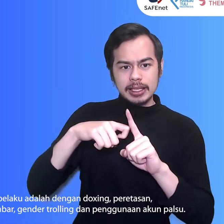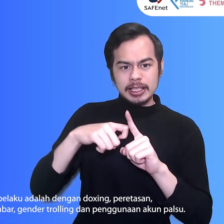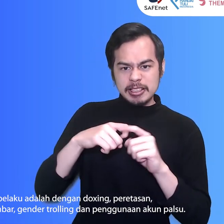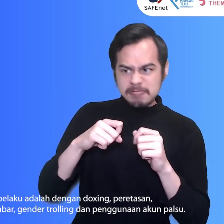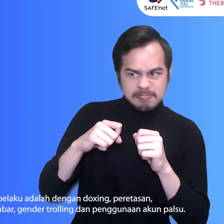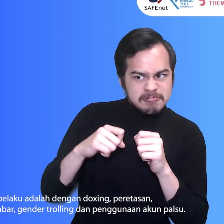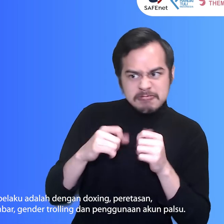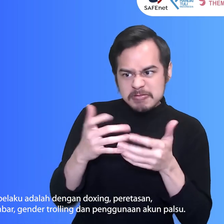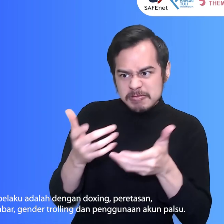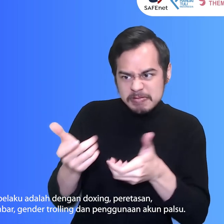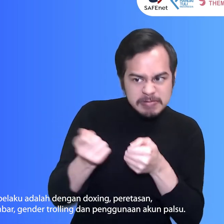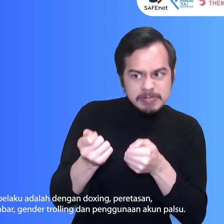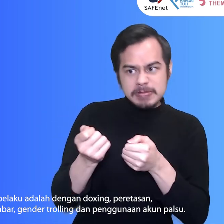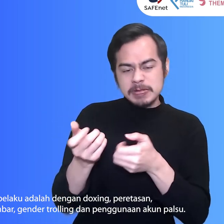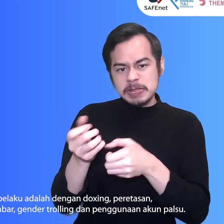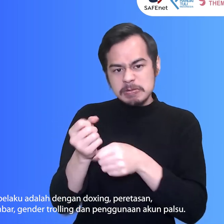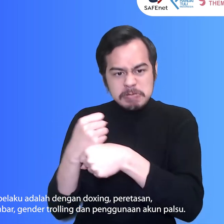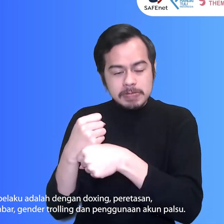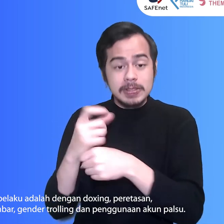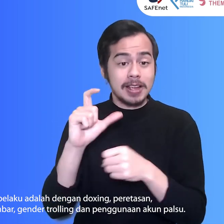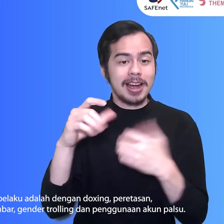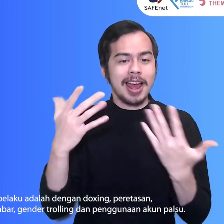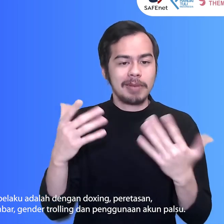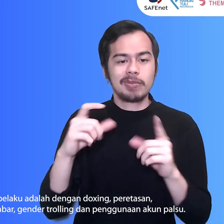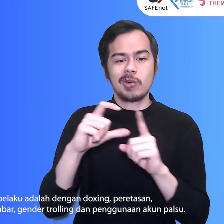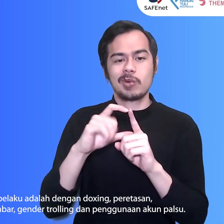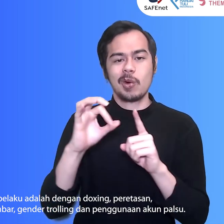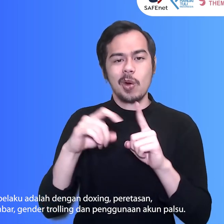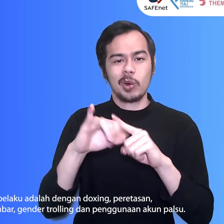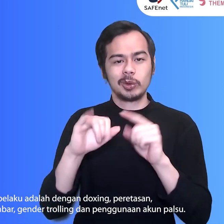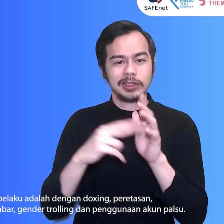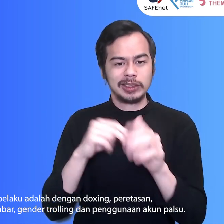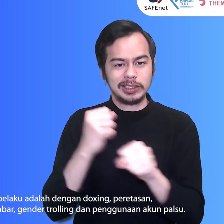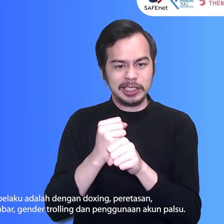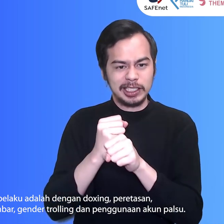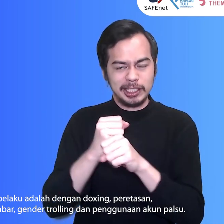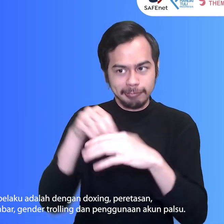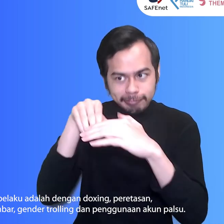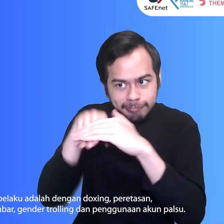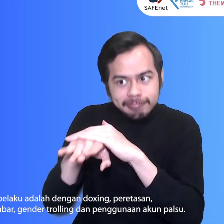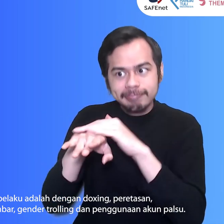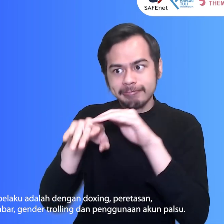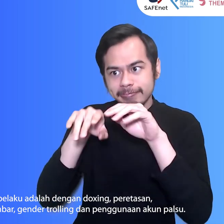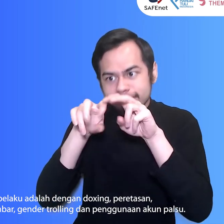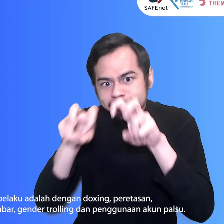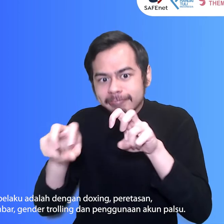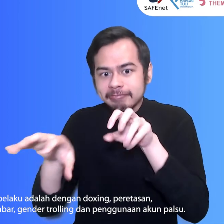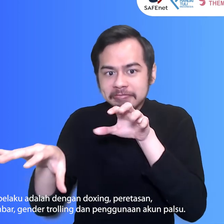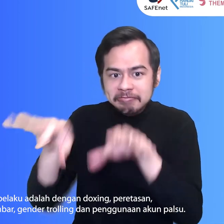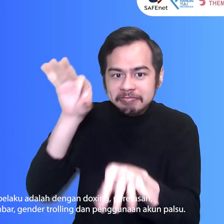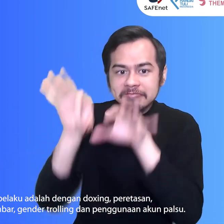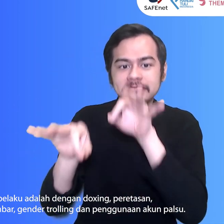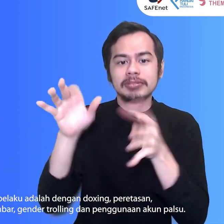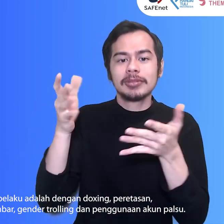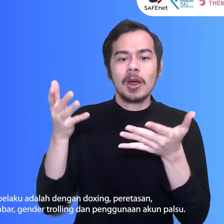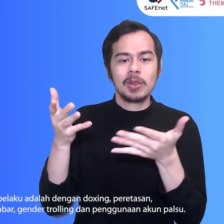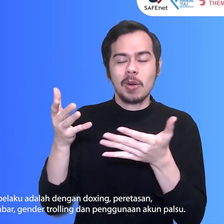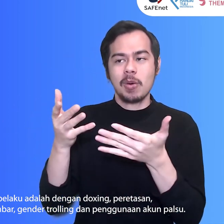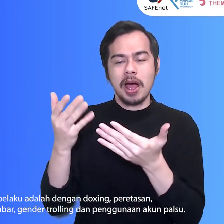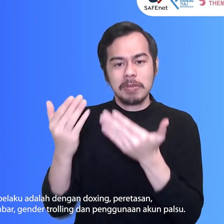hai pengecaman plecehan dalam gambar Jenner trolling dan penggunaan akun